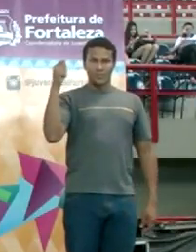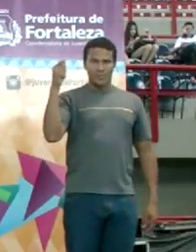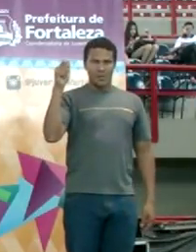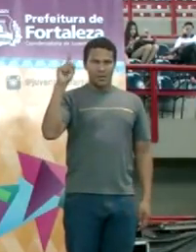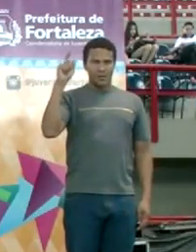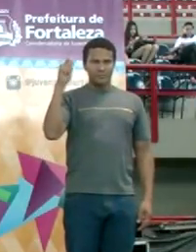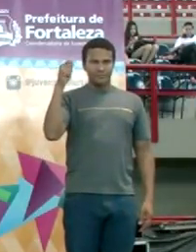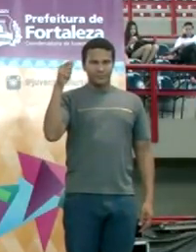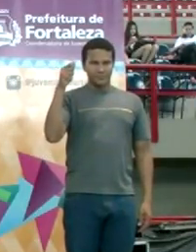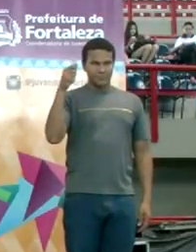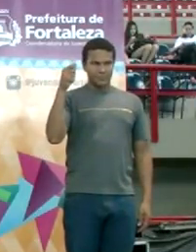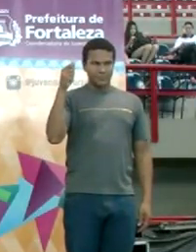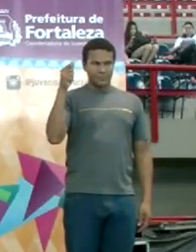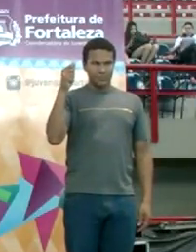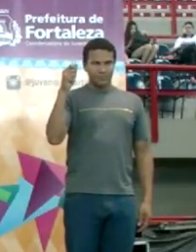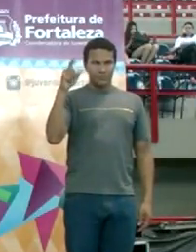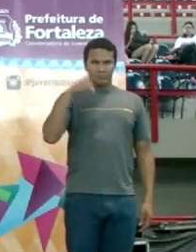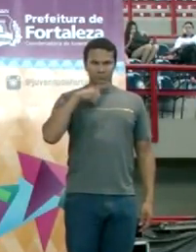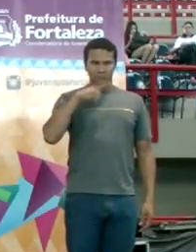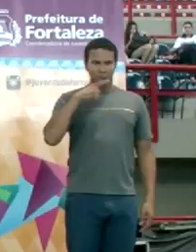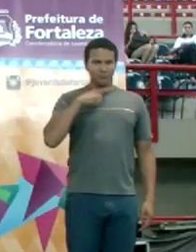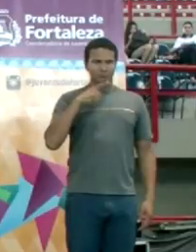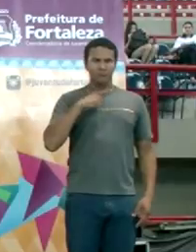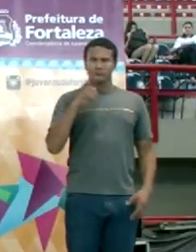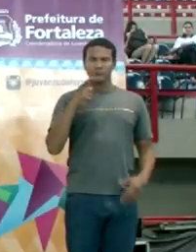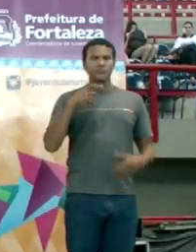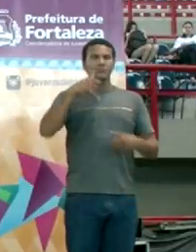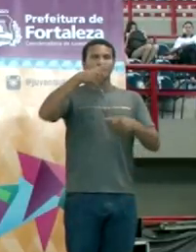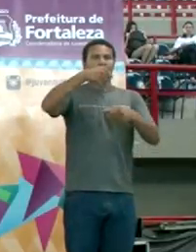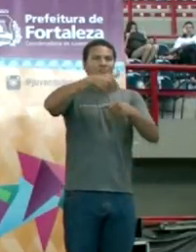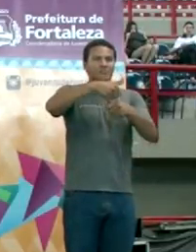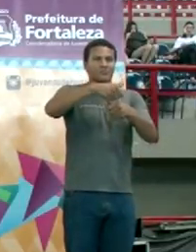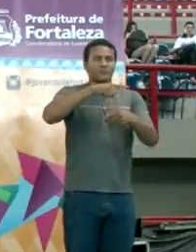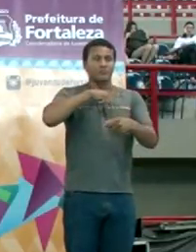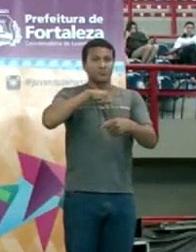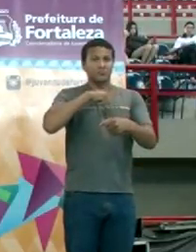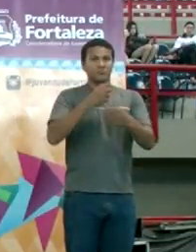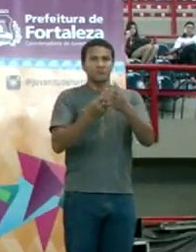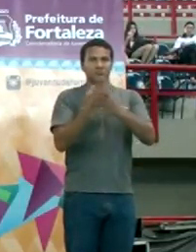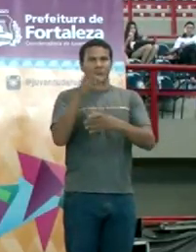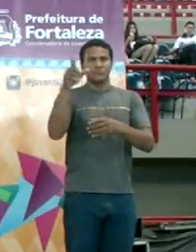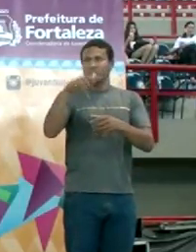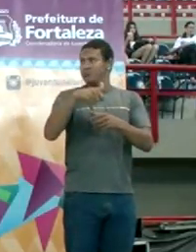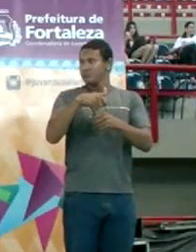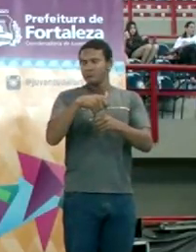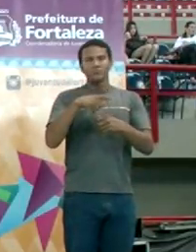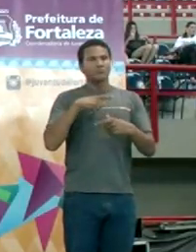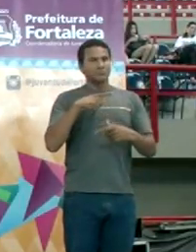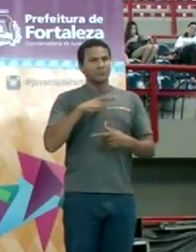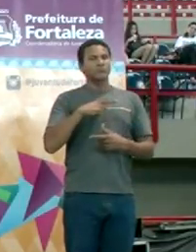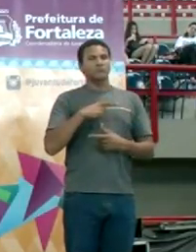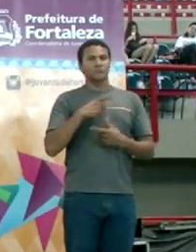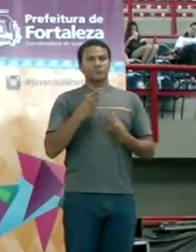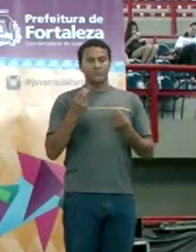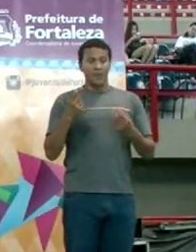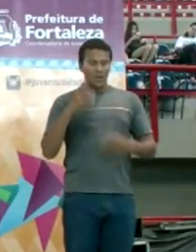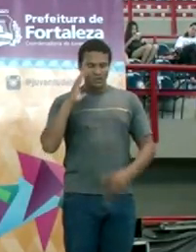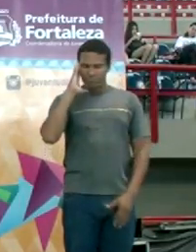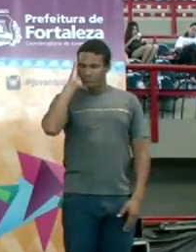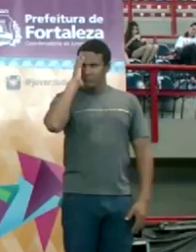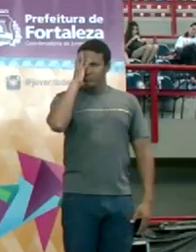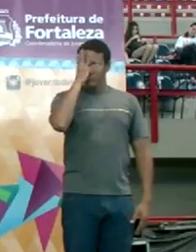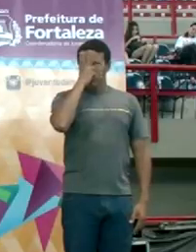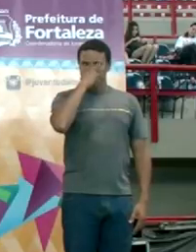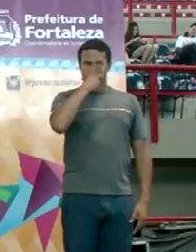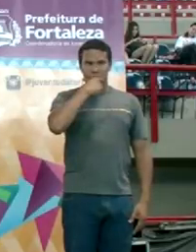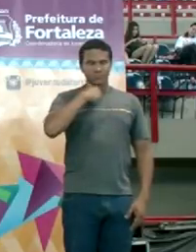Argentina. Tem fontes e mais fontes de petróleo. E além do mais, são muito bonitas.